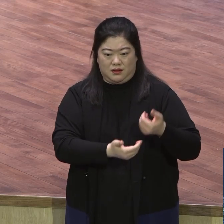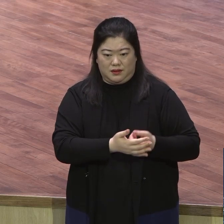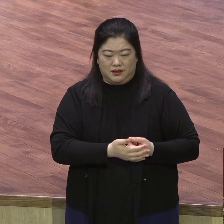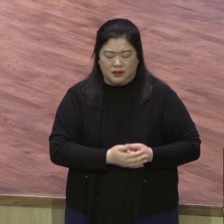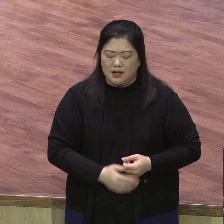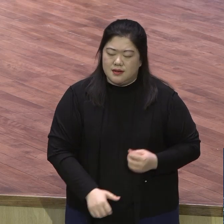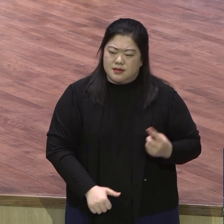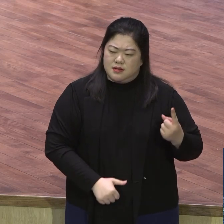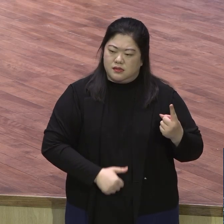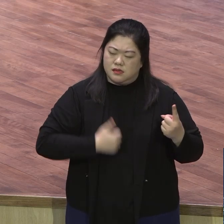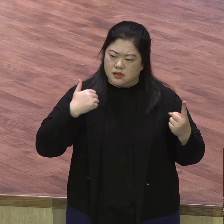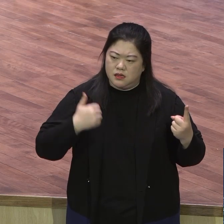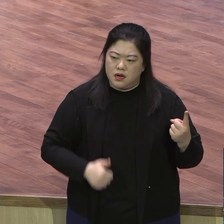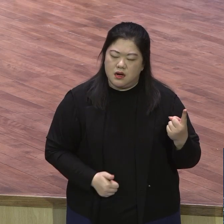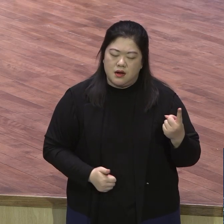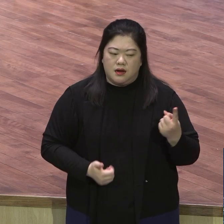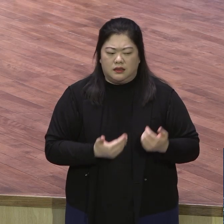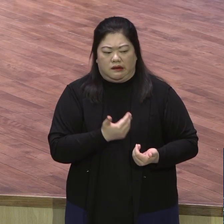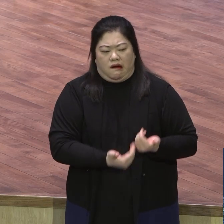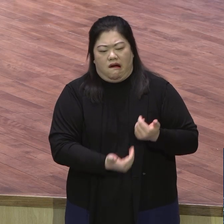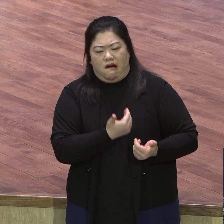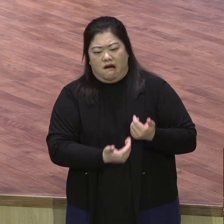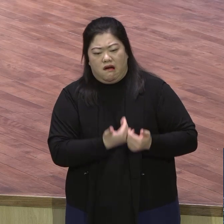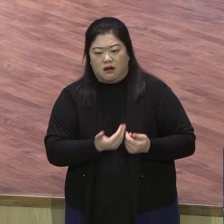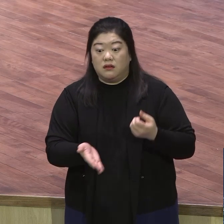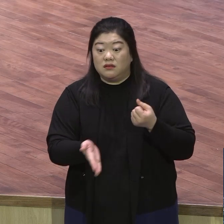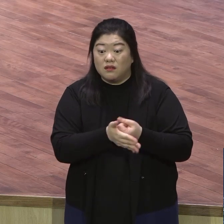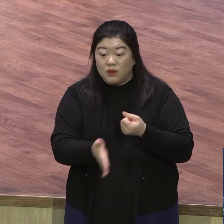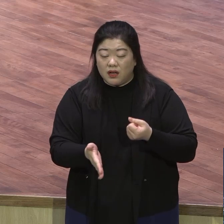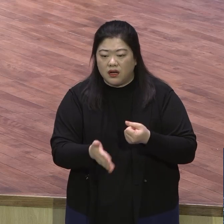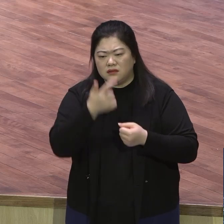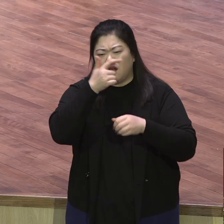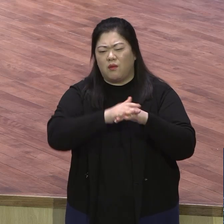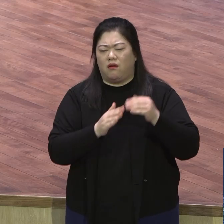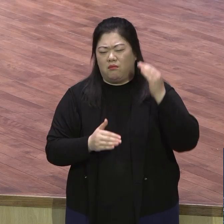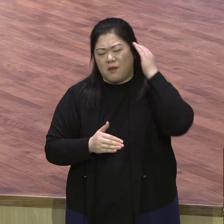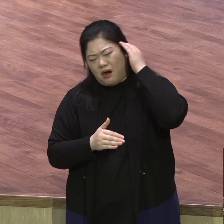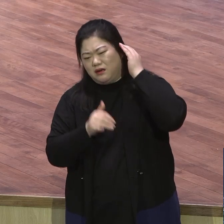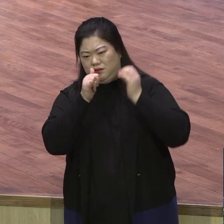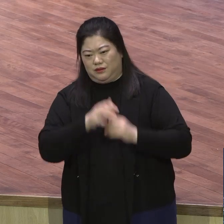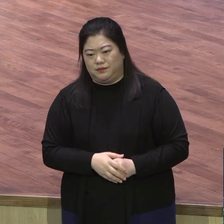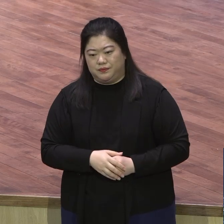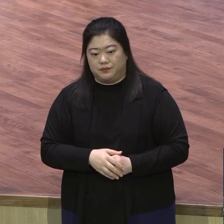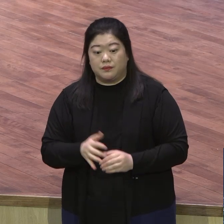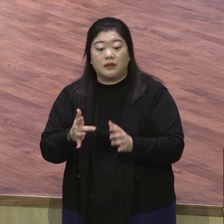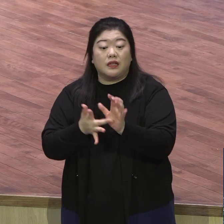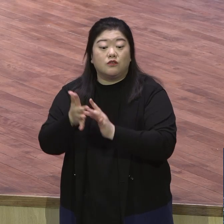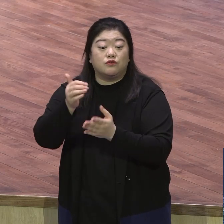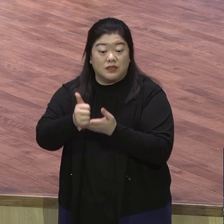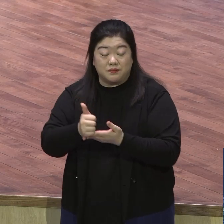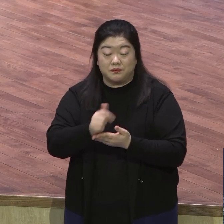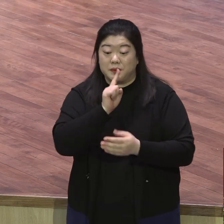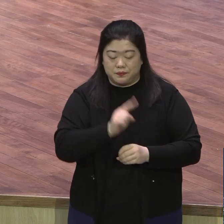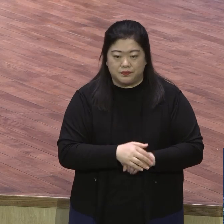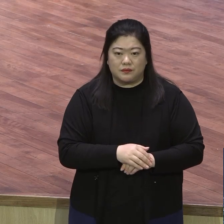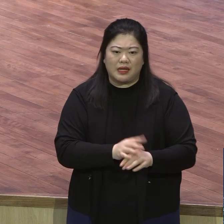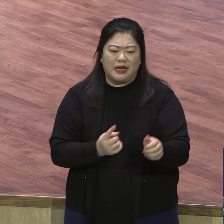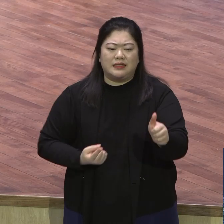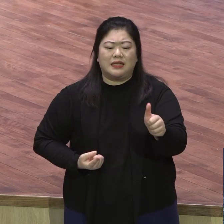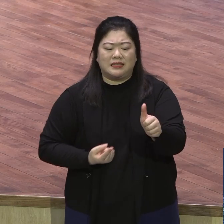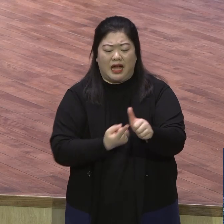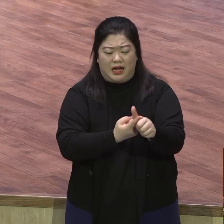은혜를 못 받는다. 본문 21절 22절에 보면 예수님께서 살인하지 말라라는